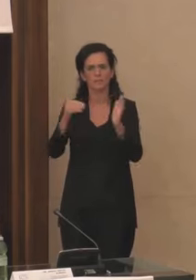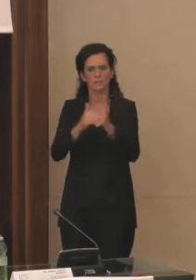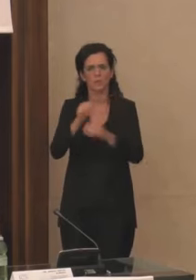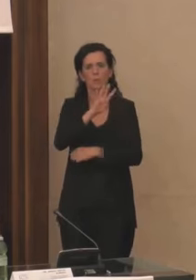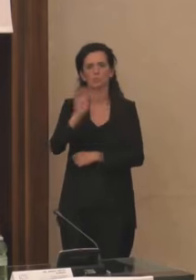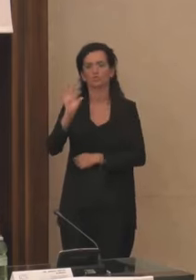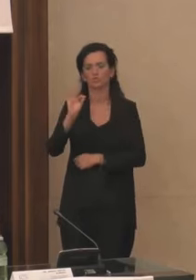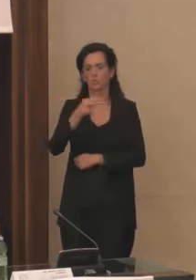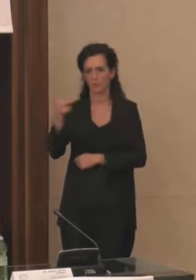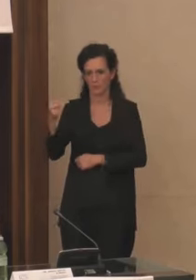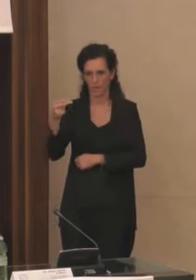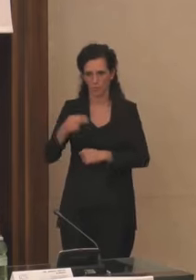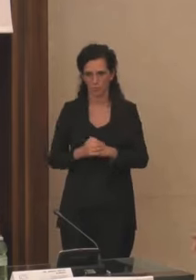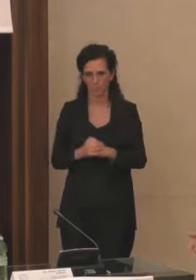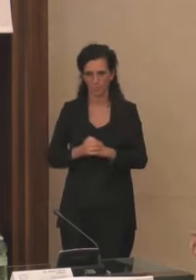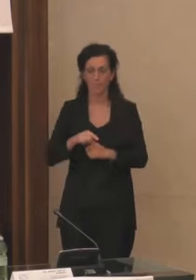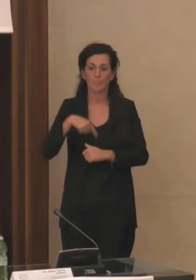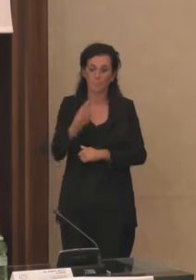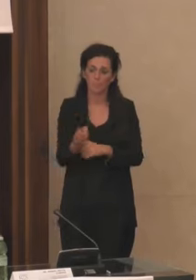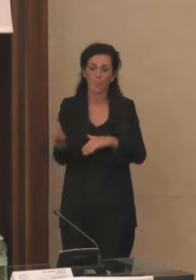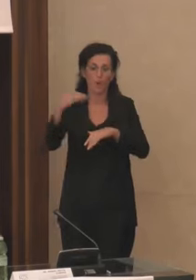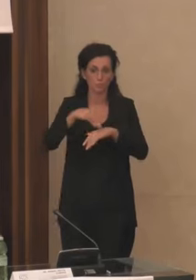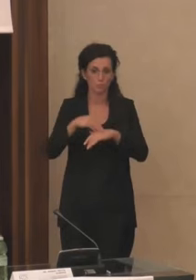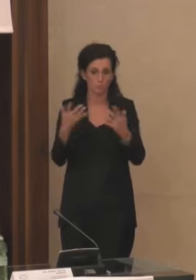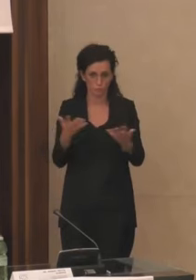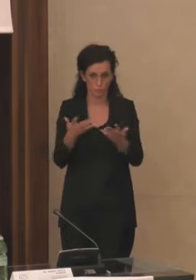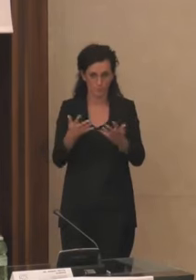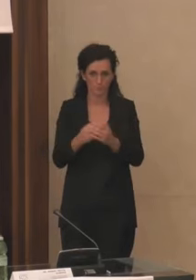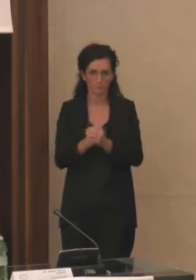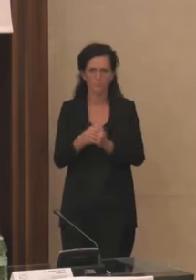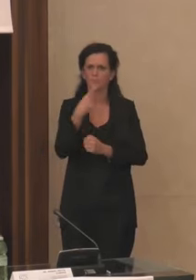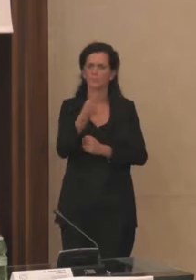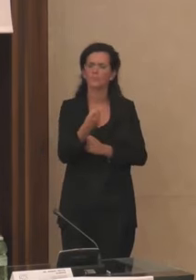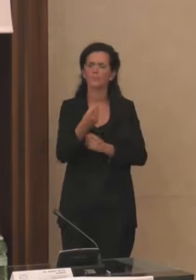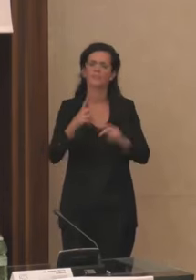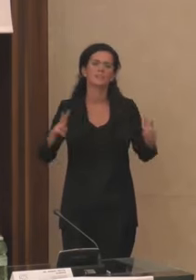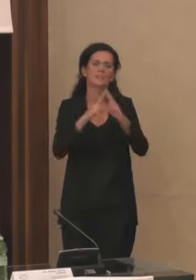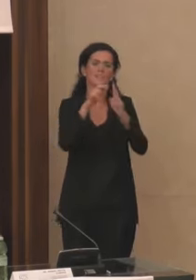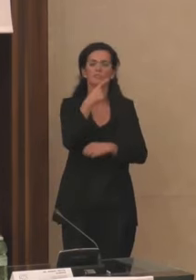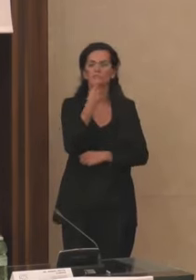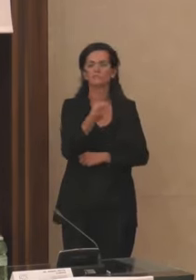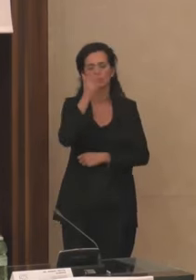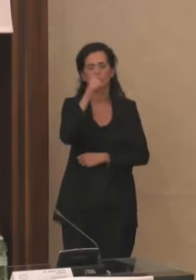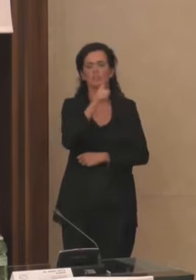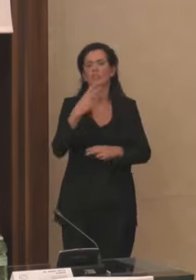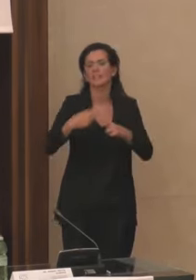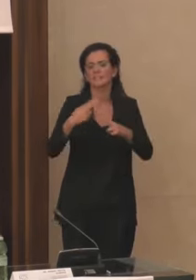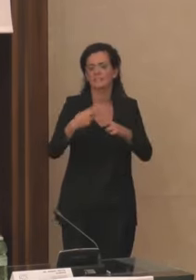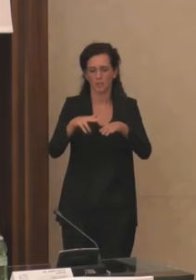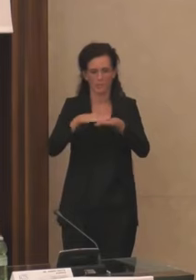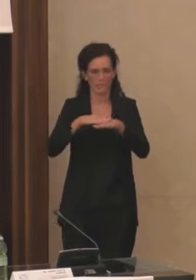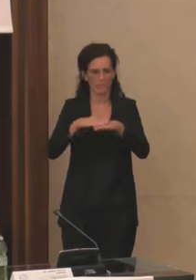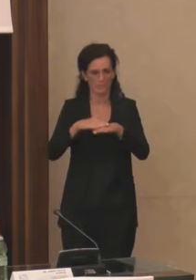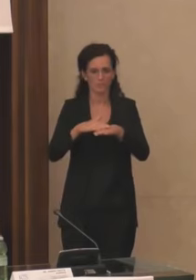147.450 euro. Poi bisogna aggiungere quello che in Francia si chiama SSR, servizio di riabilitazione,